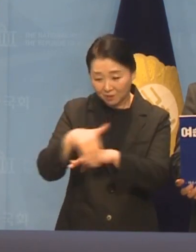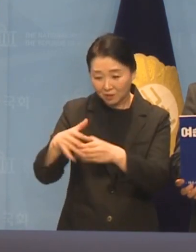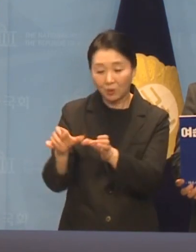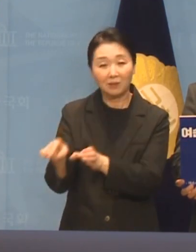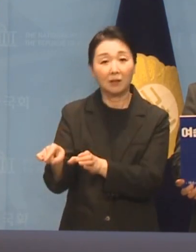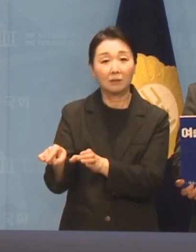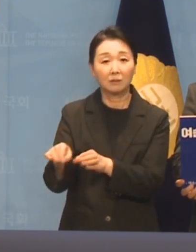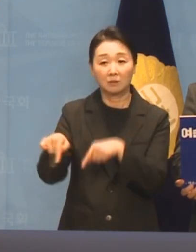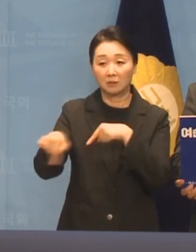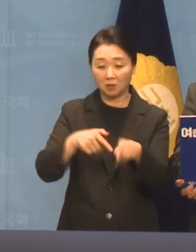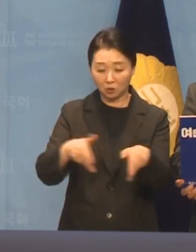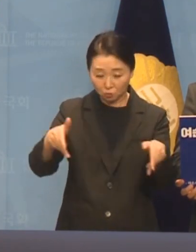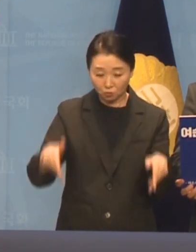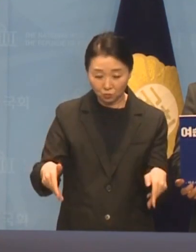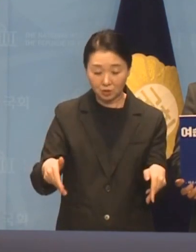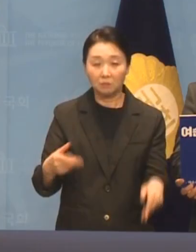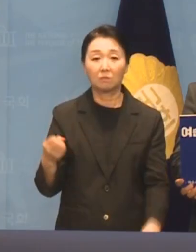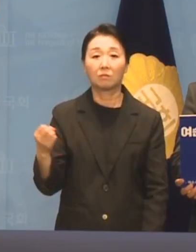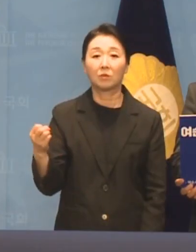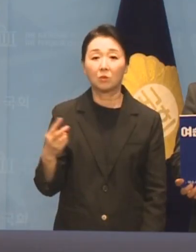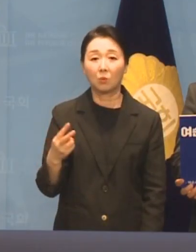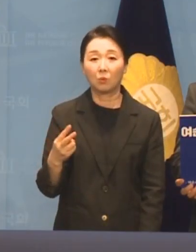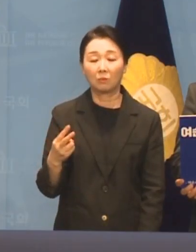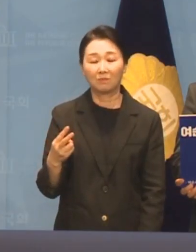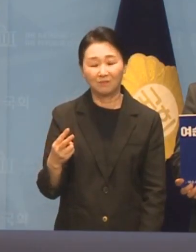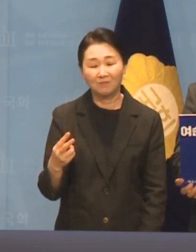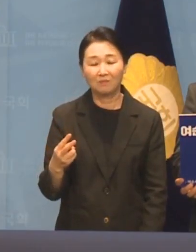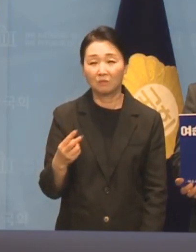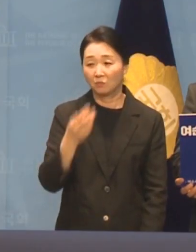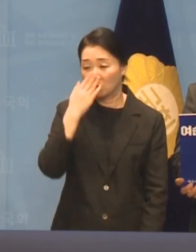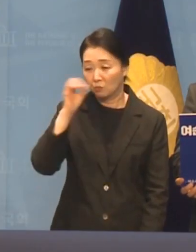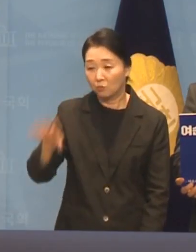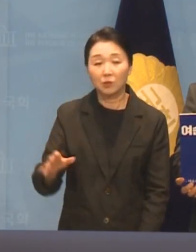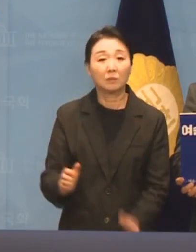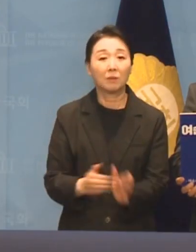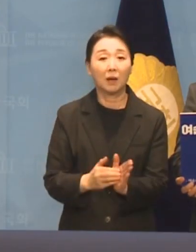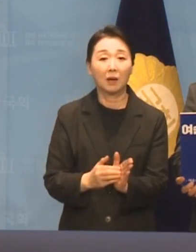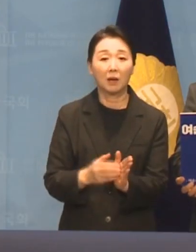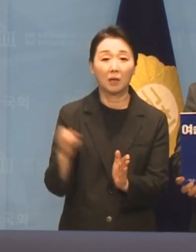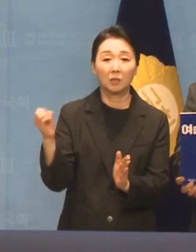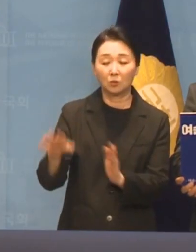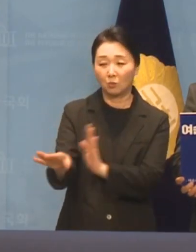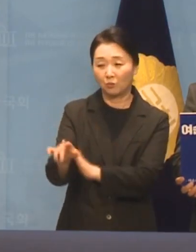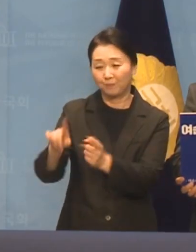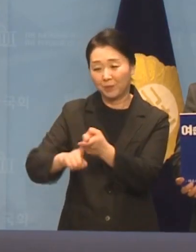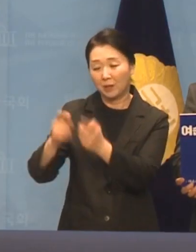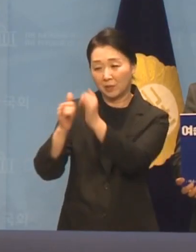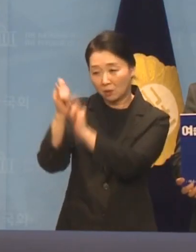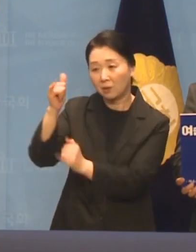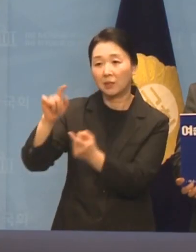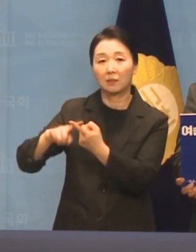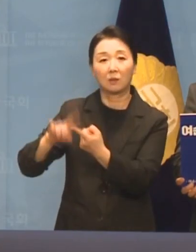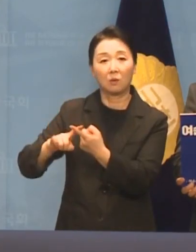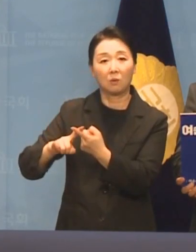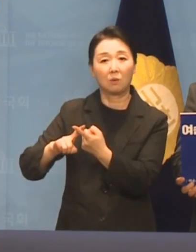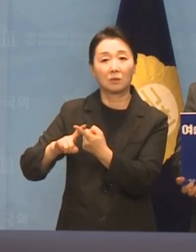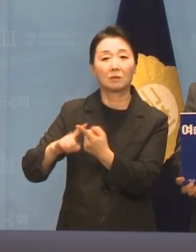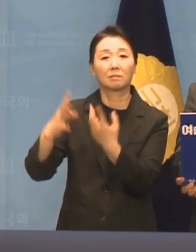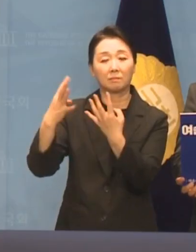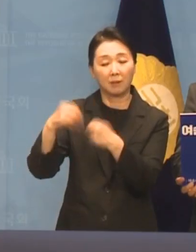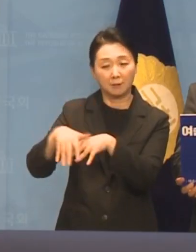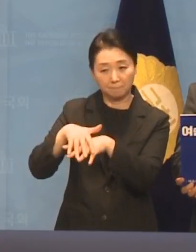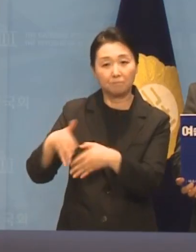작성기획단은 정치적 중립성과 객관성을 철저히 무시한 채 극우적인 역사관을 가진 인물로 채워져